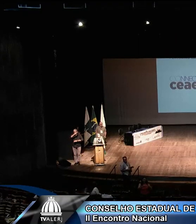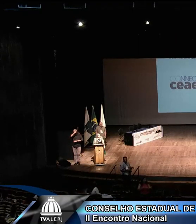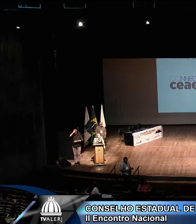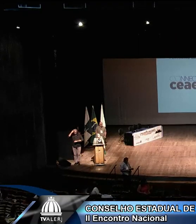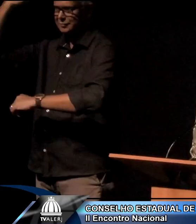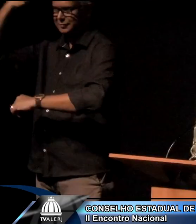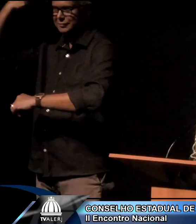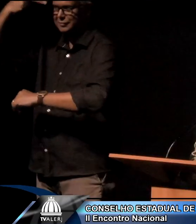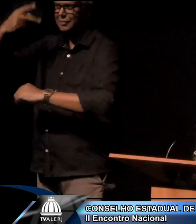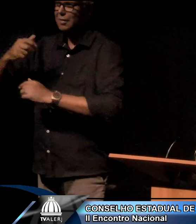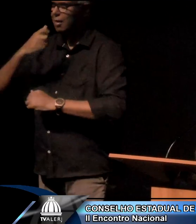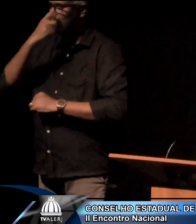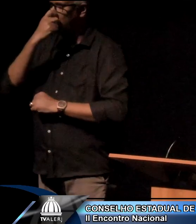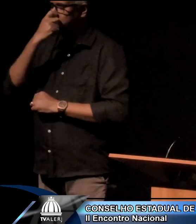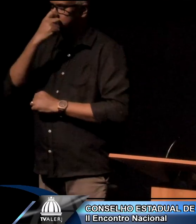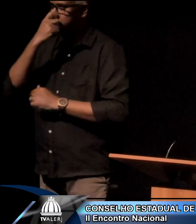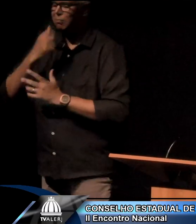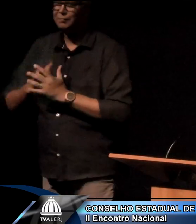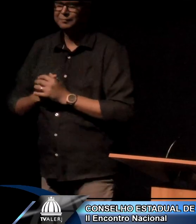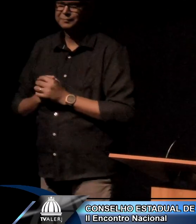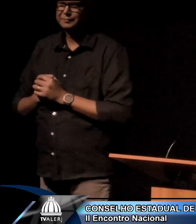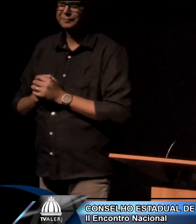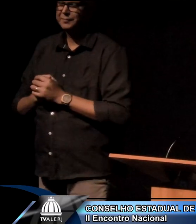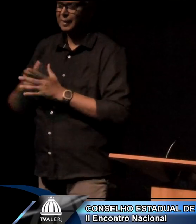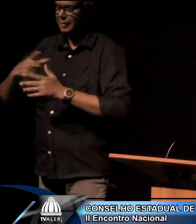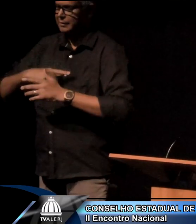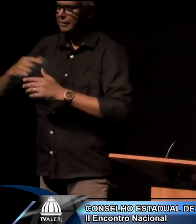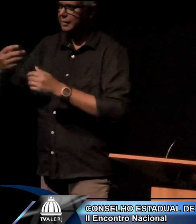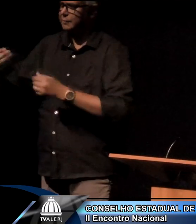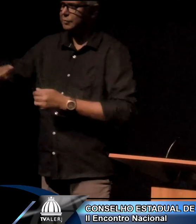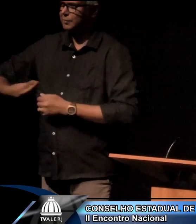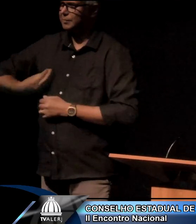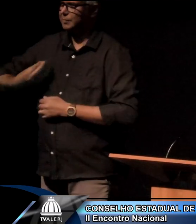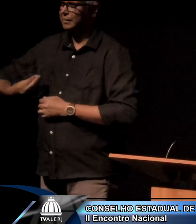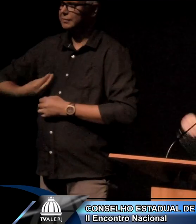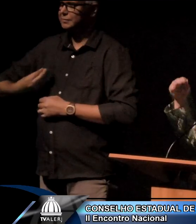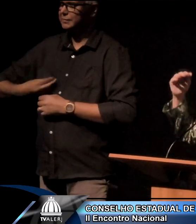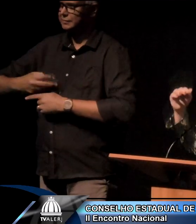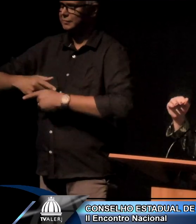temos uma participação maciça de todos os estados